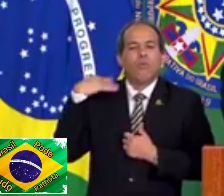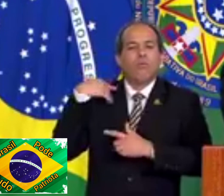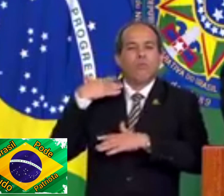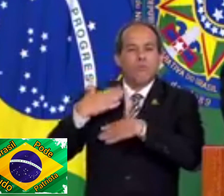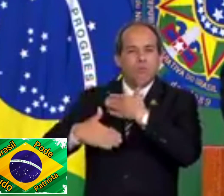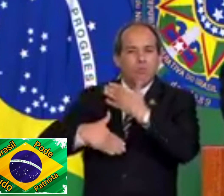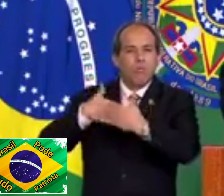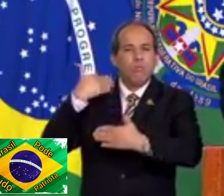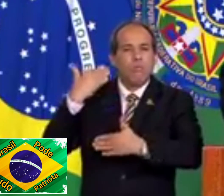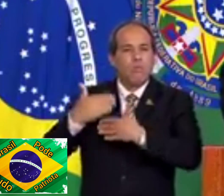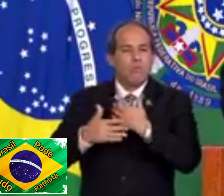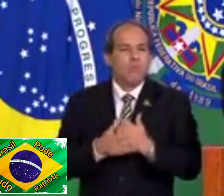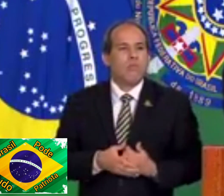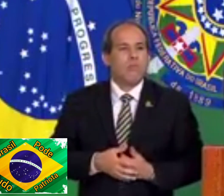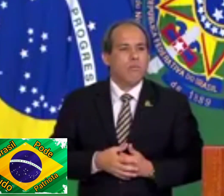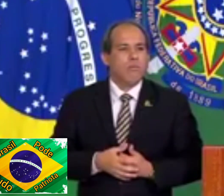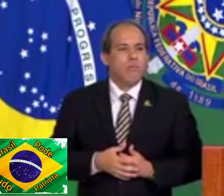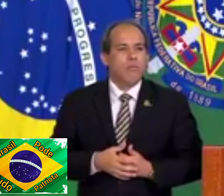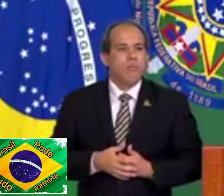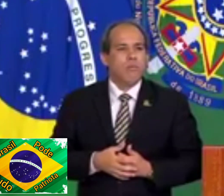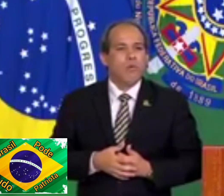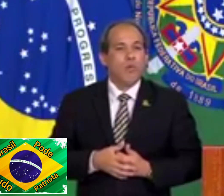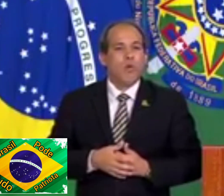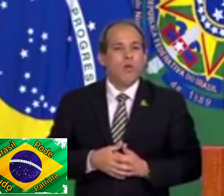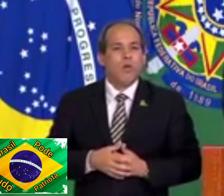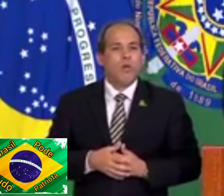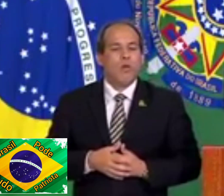fui levado para fazer